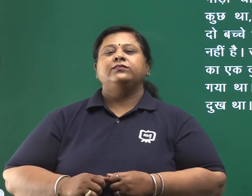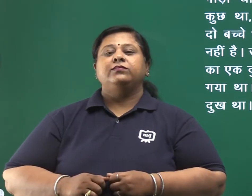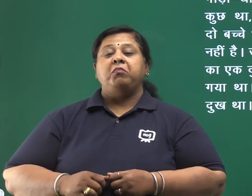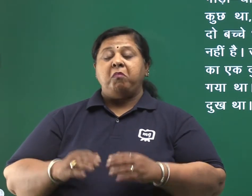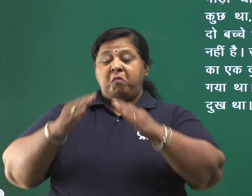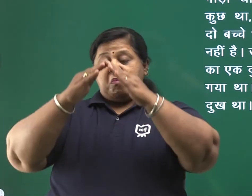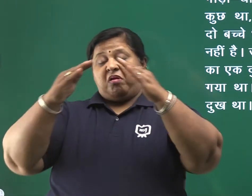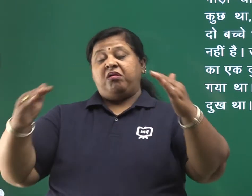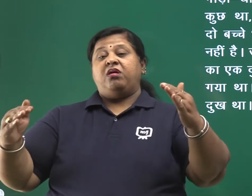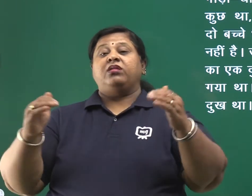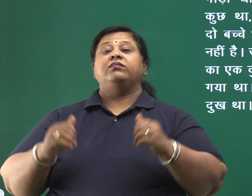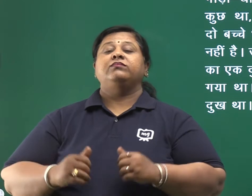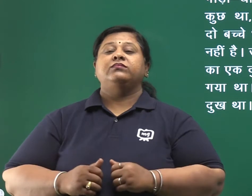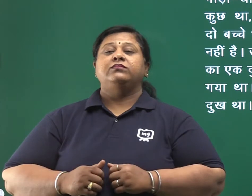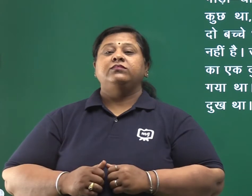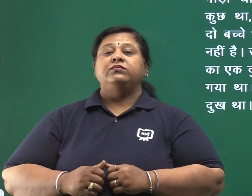मकान,